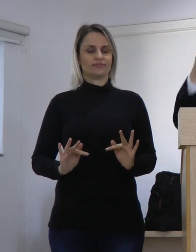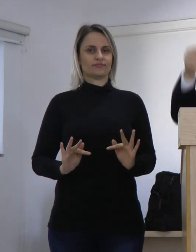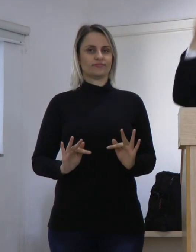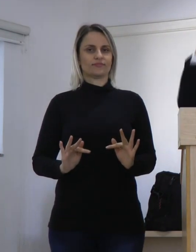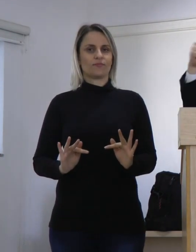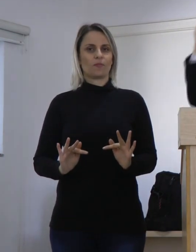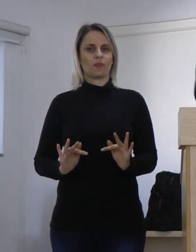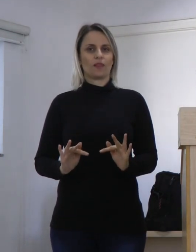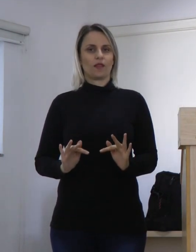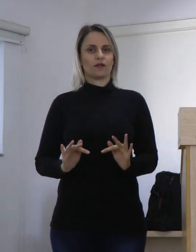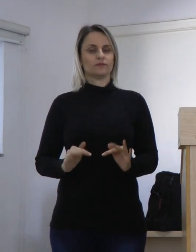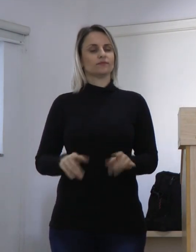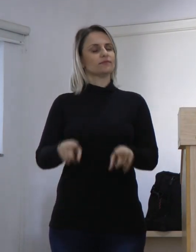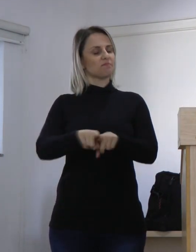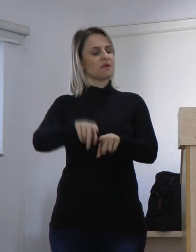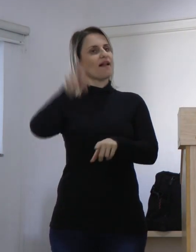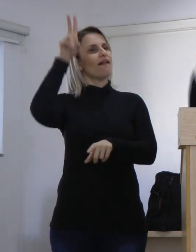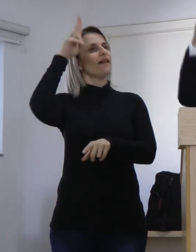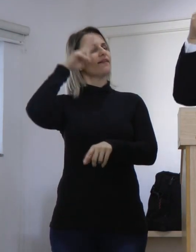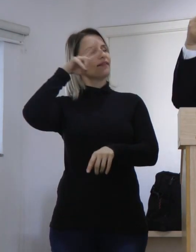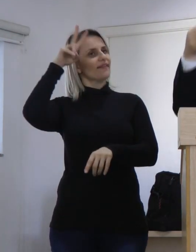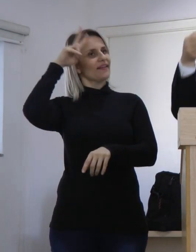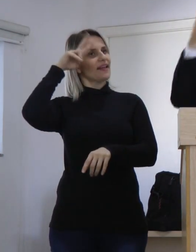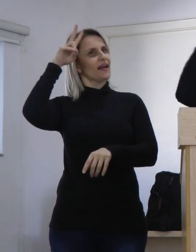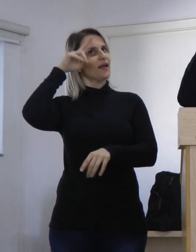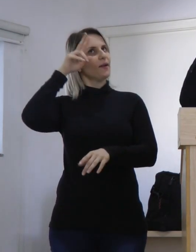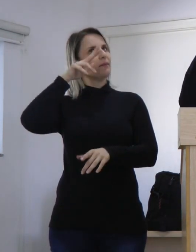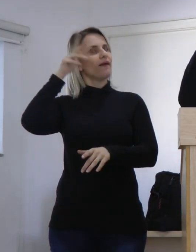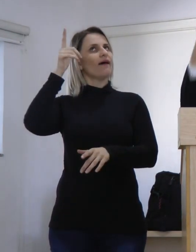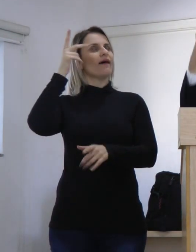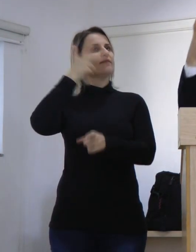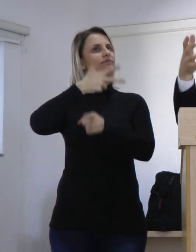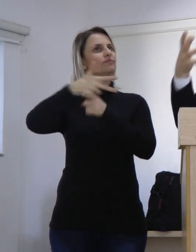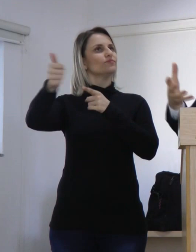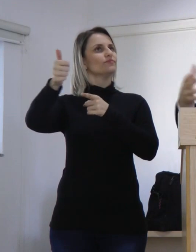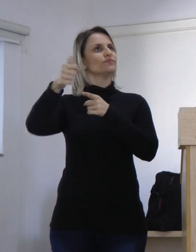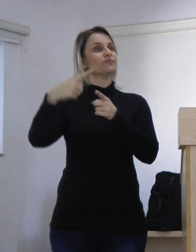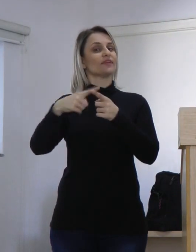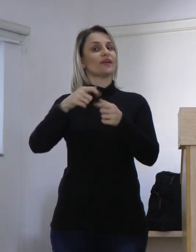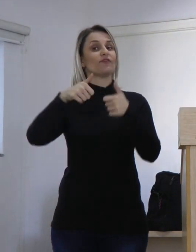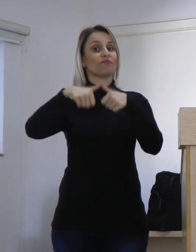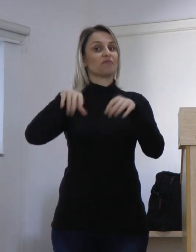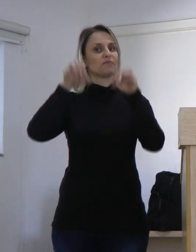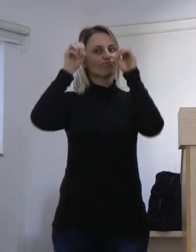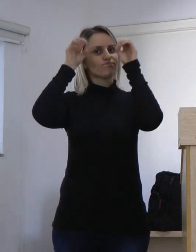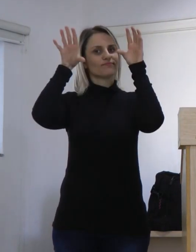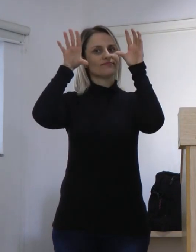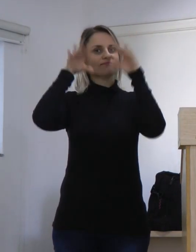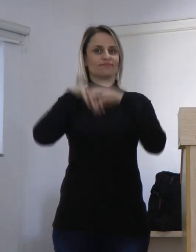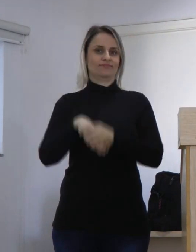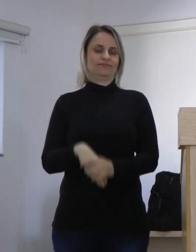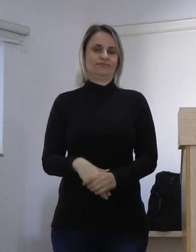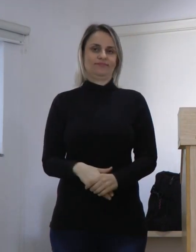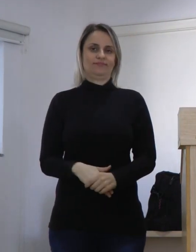E até quando lembram da sua conquista, ficam felizes, a região fica ativada do mesmo modo.